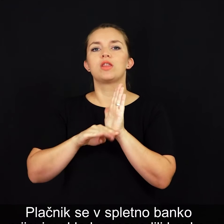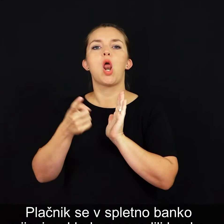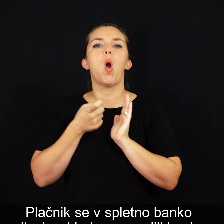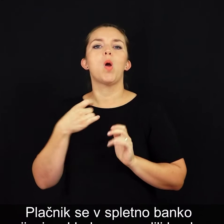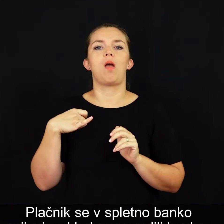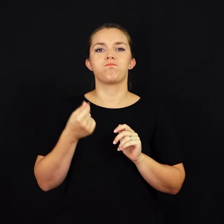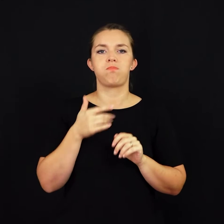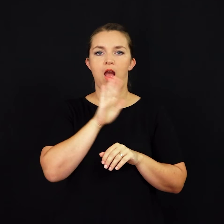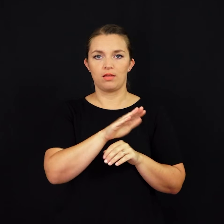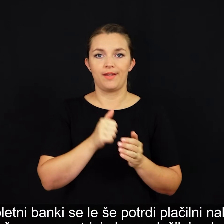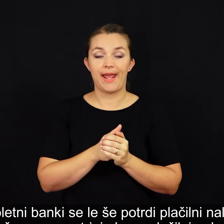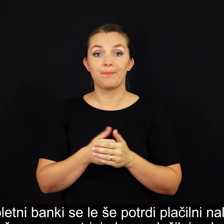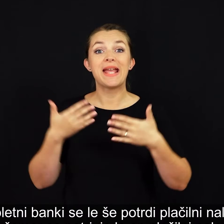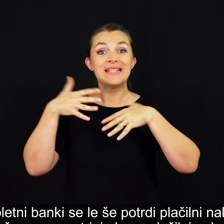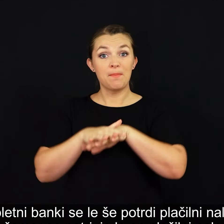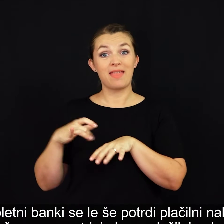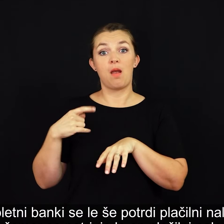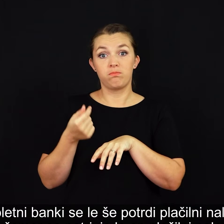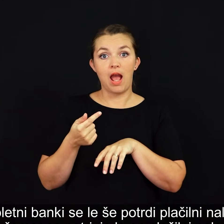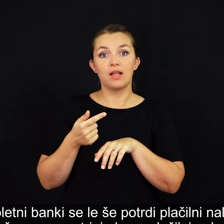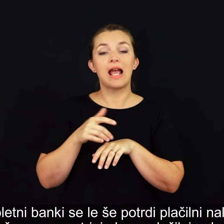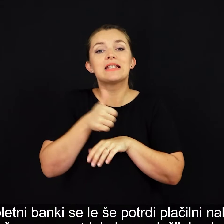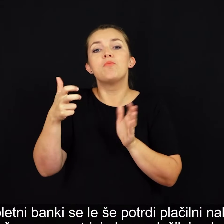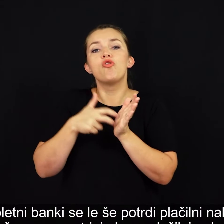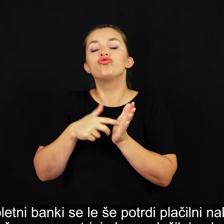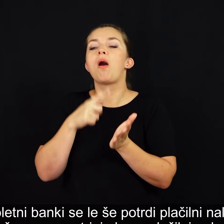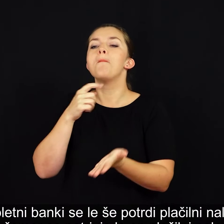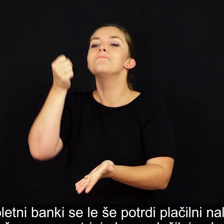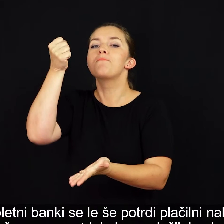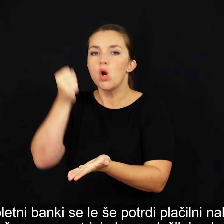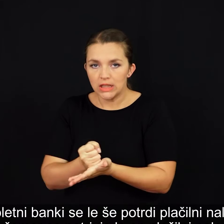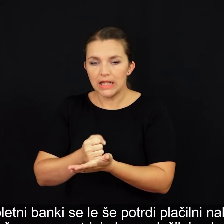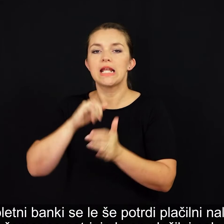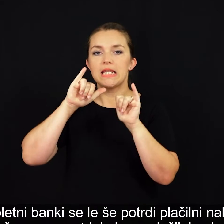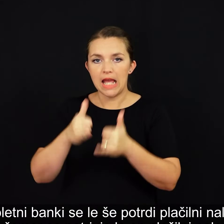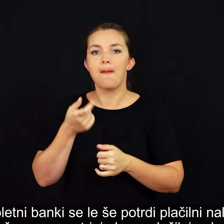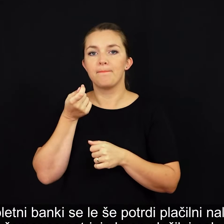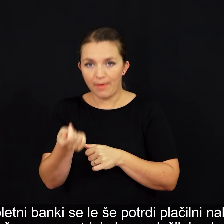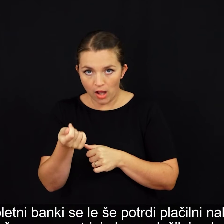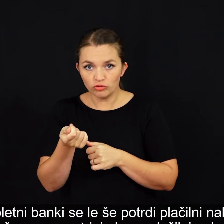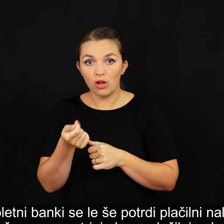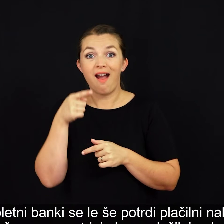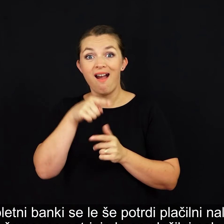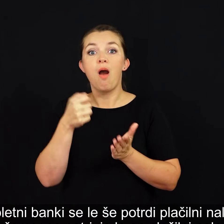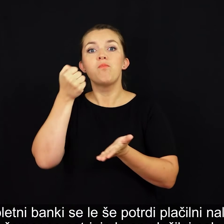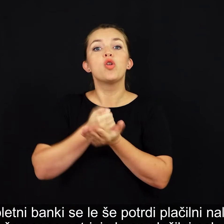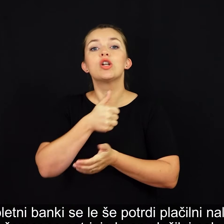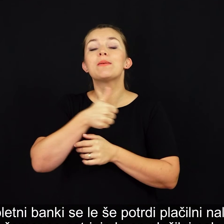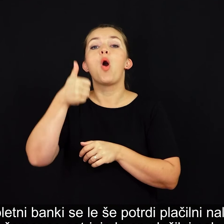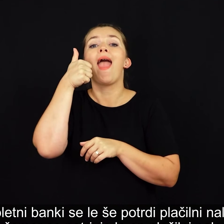banke. V spletni banki se le še potrdi plačilni nalog, pri čemer se potrjuje le en